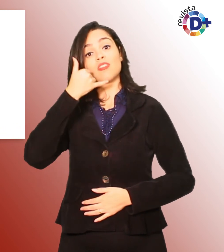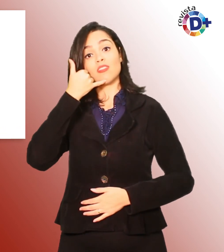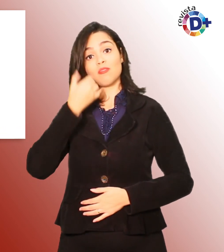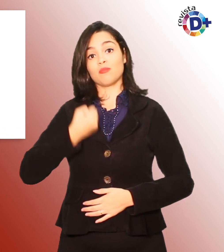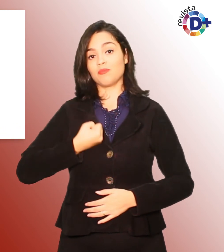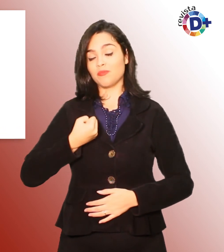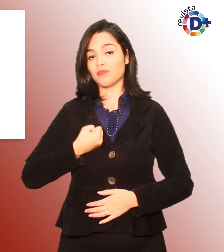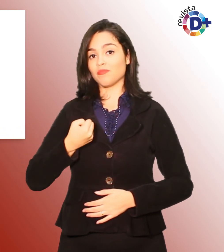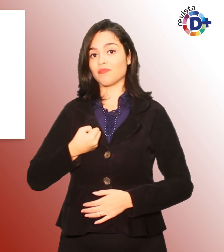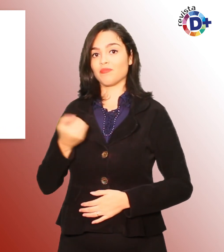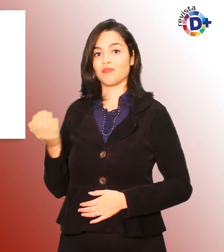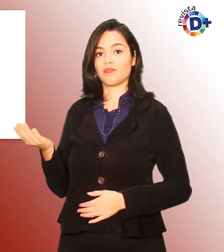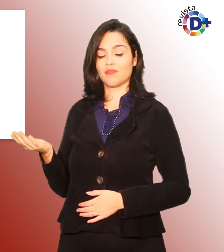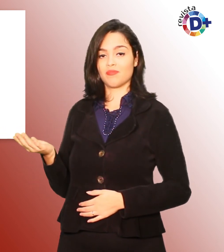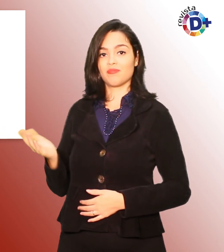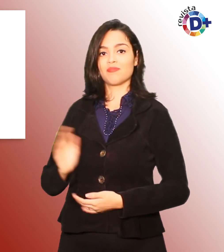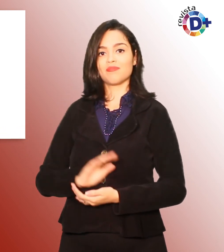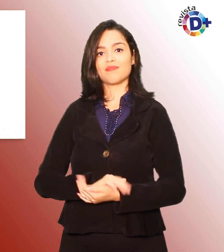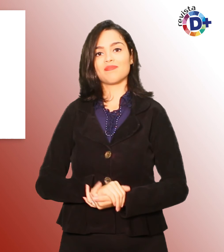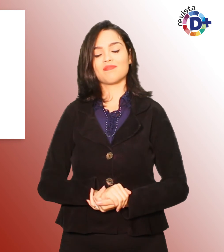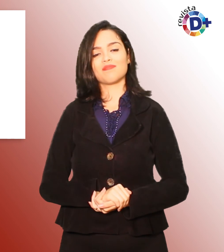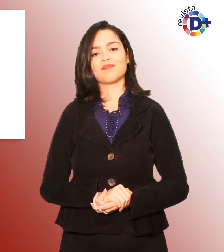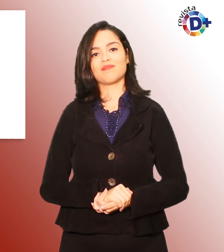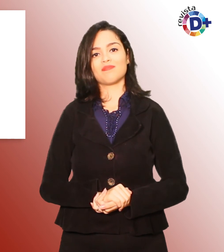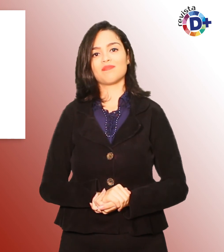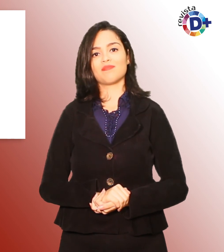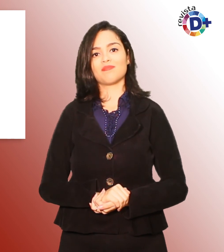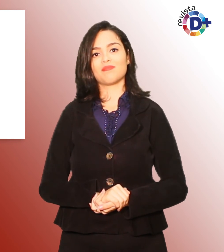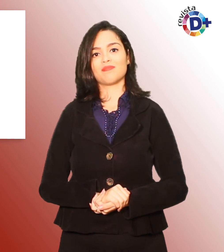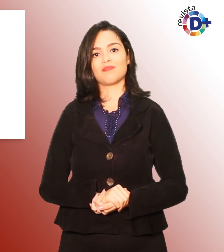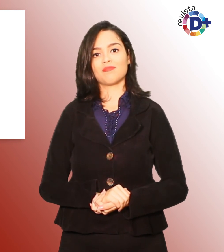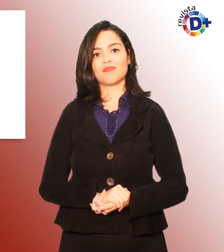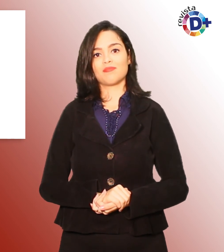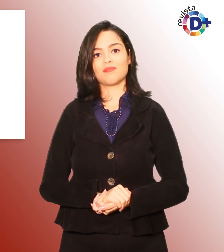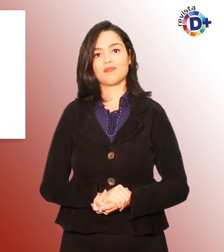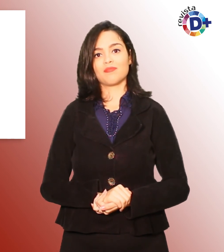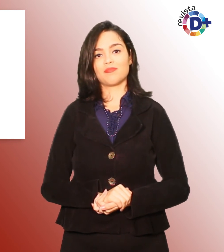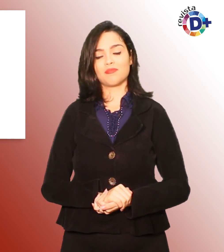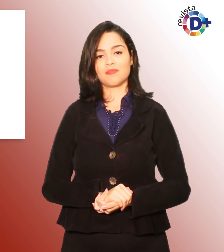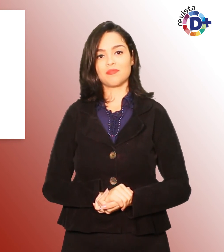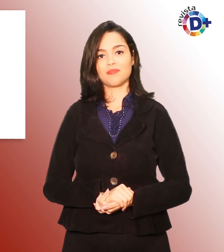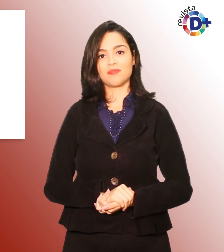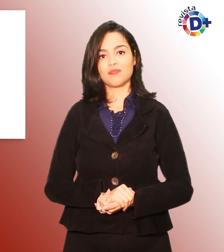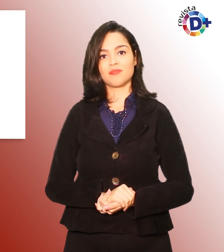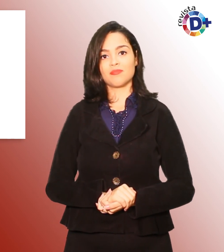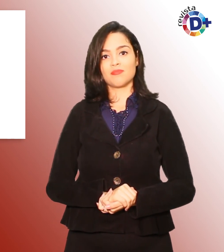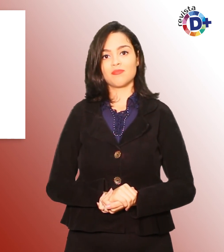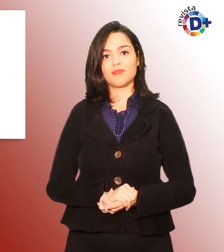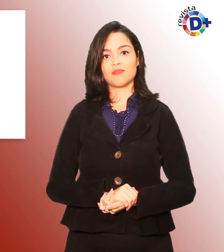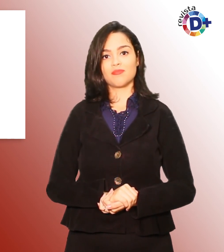1198 383 8 843 ou 97 3 862